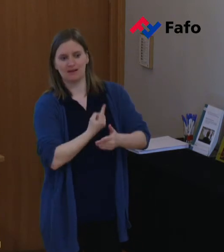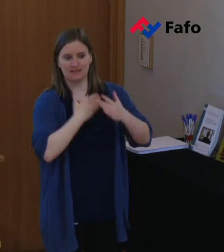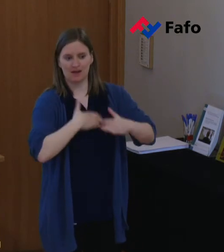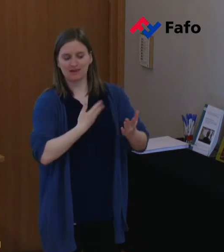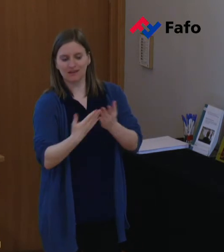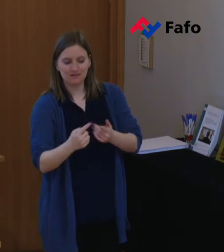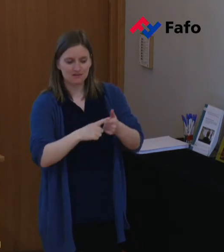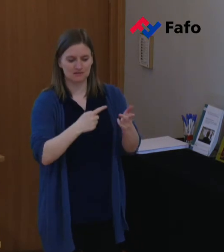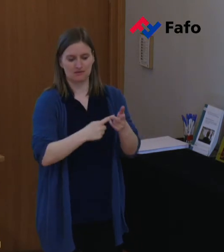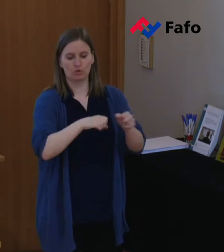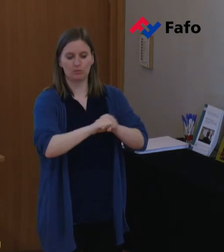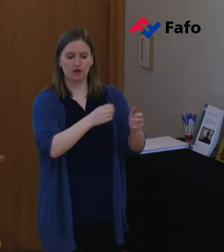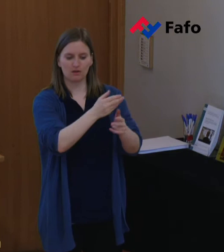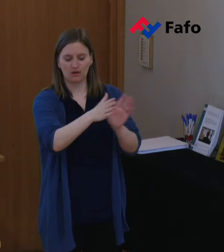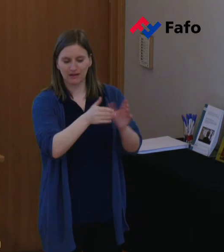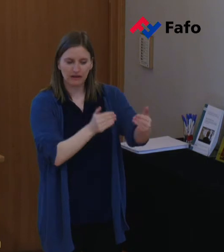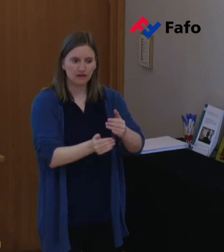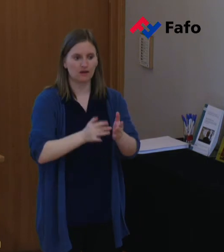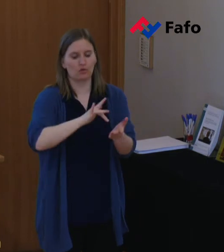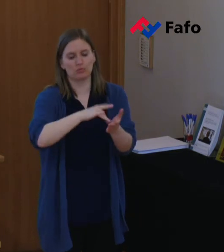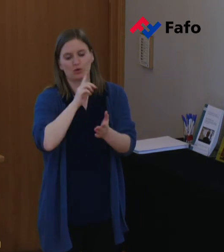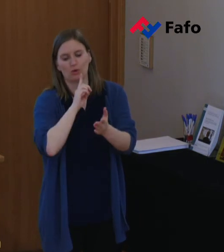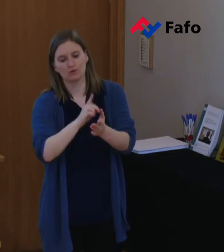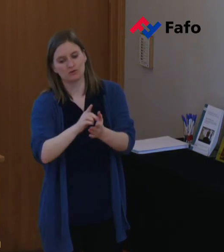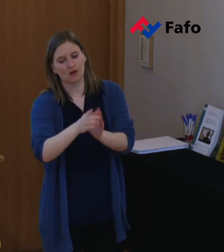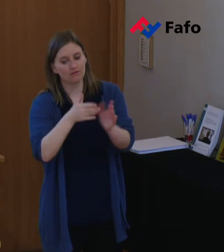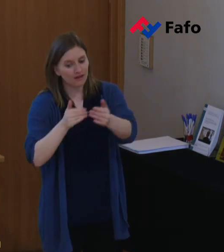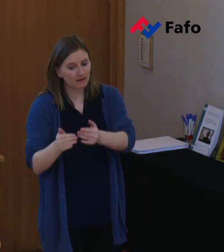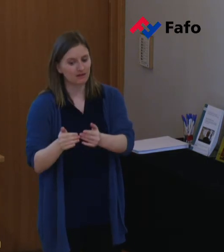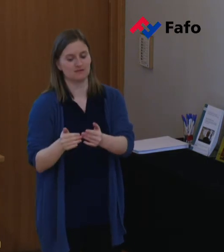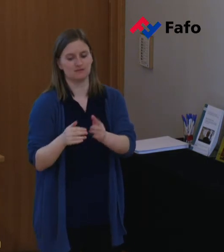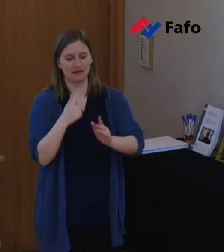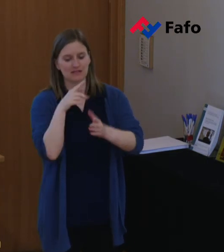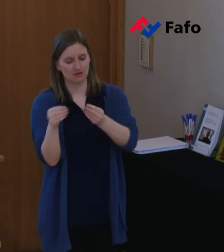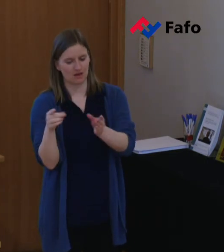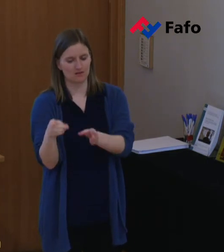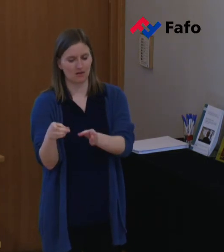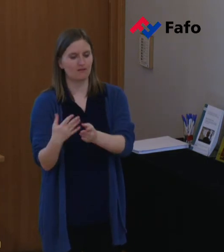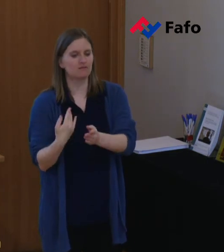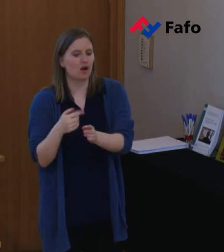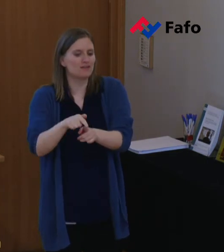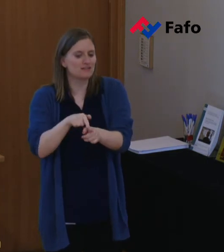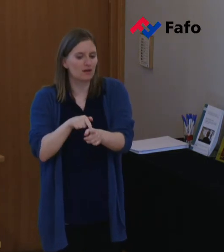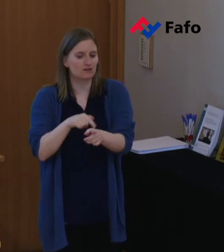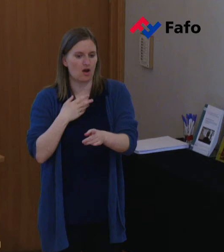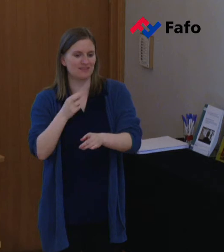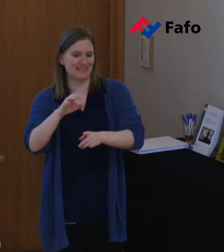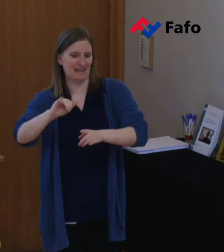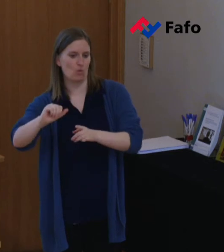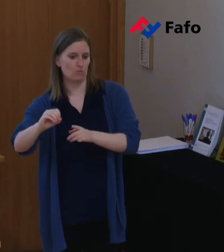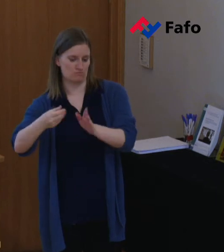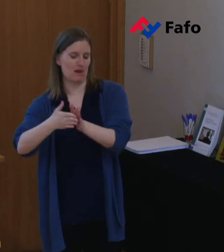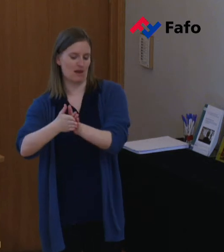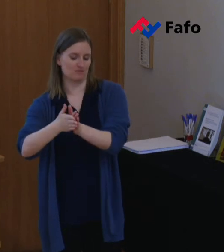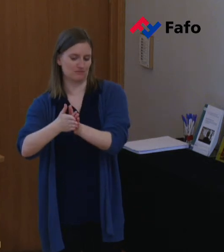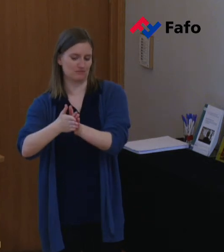kommunale avdelinger, byrådsavdelinger. I Sandnes har man helt fra starten av hatt RIO inne. De